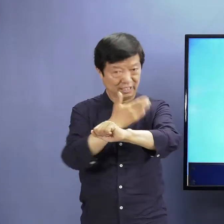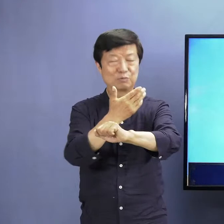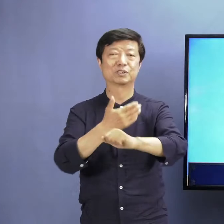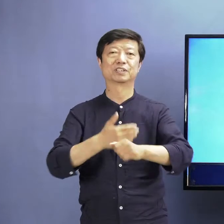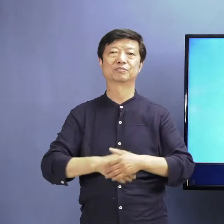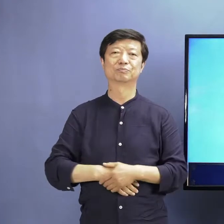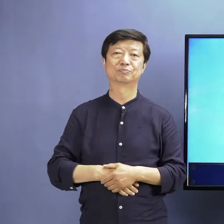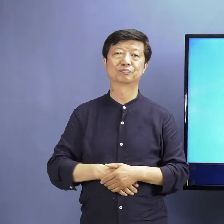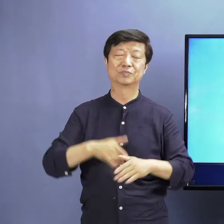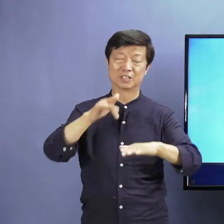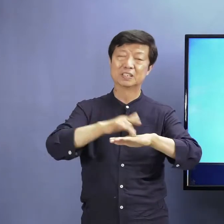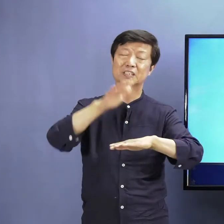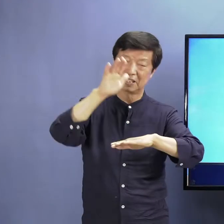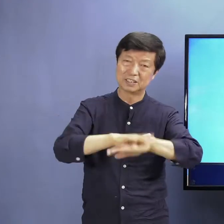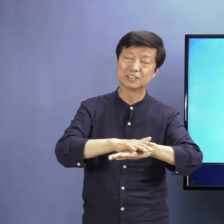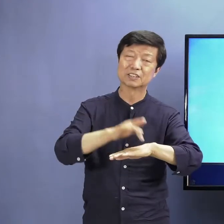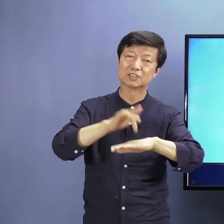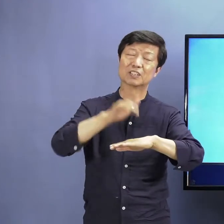습관이 돼가지고.